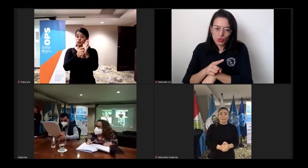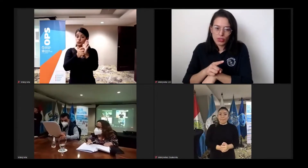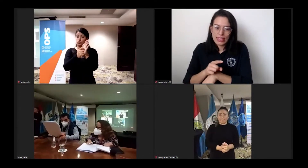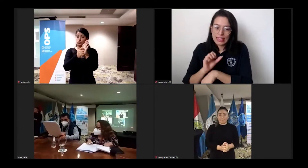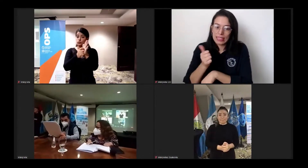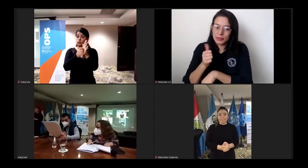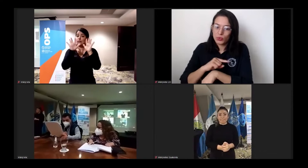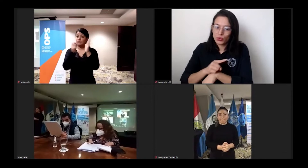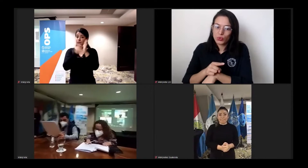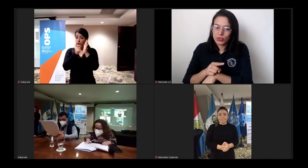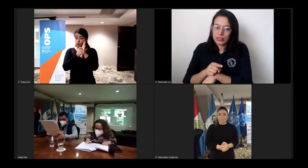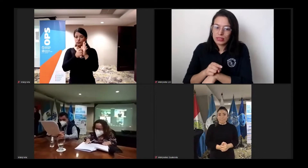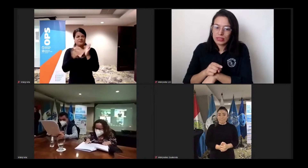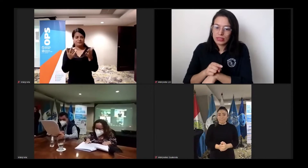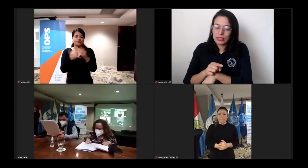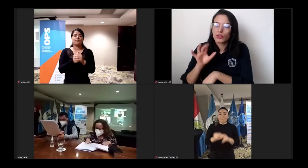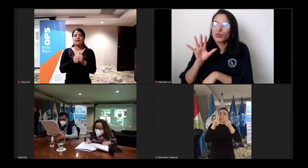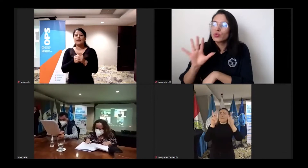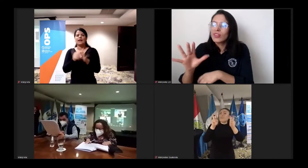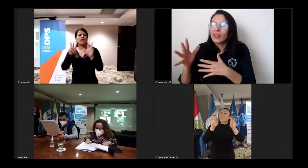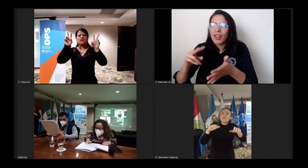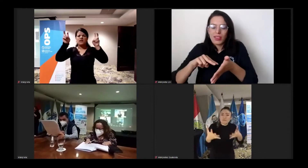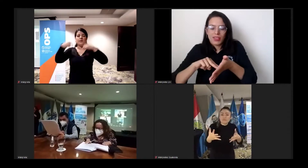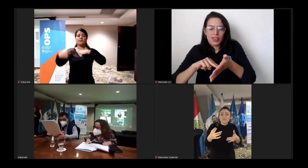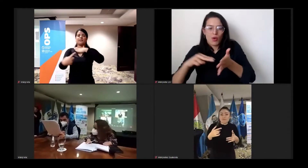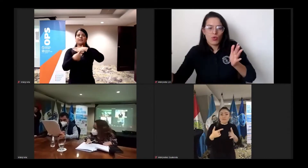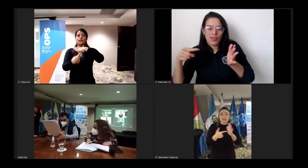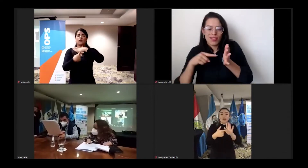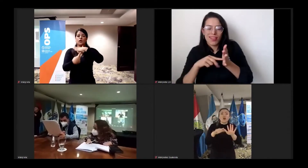es la tecnología como